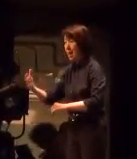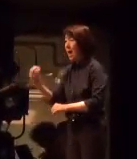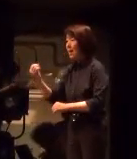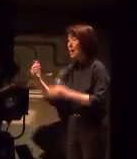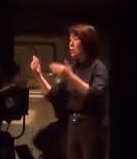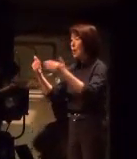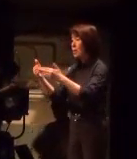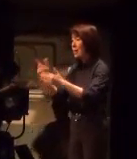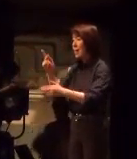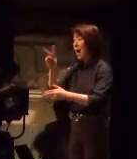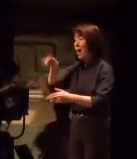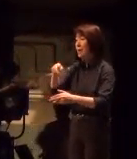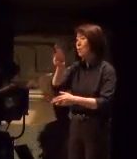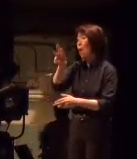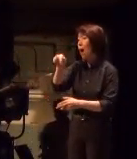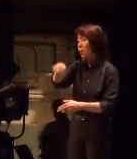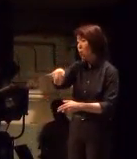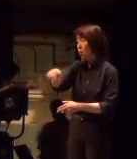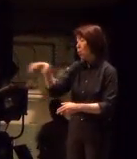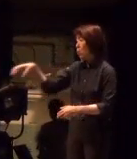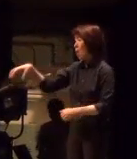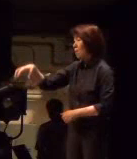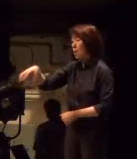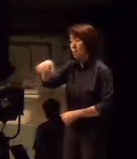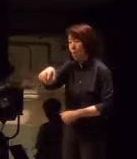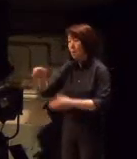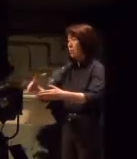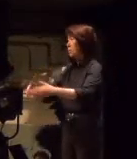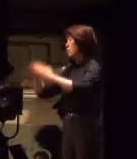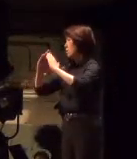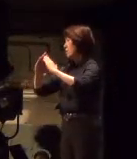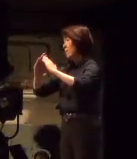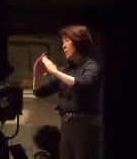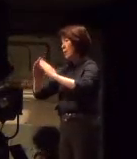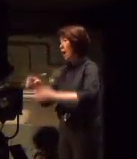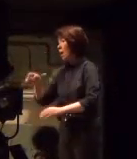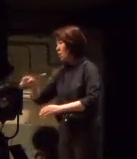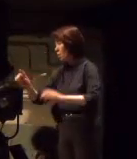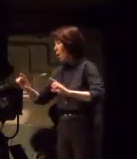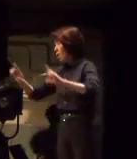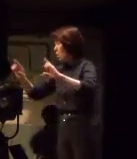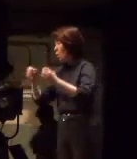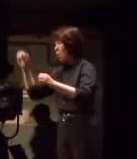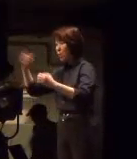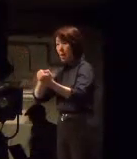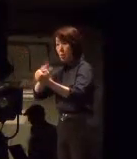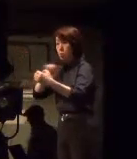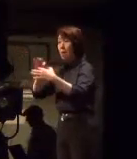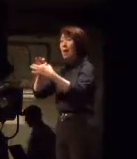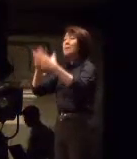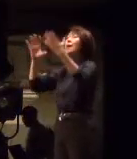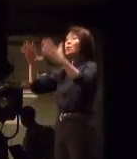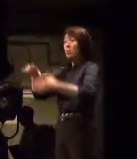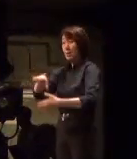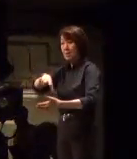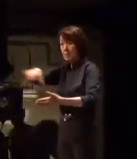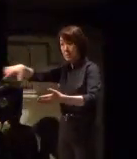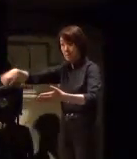刈羽という。これは東京電力と何の関係もない地域